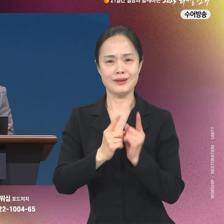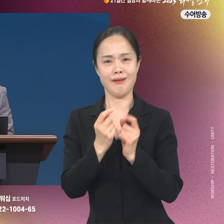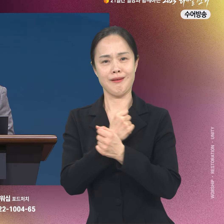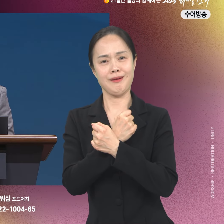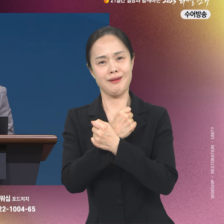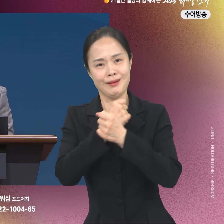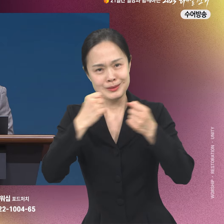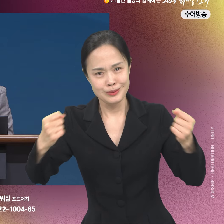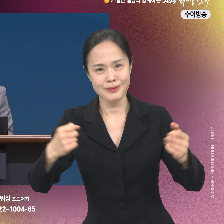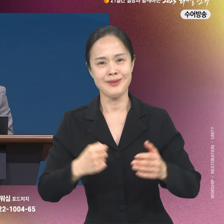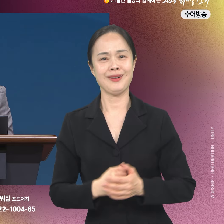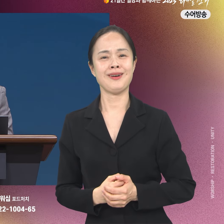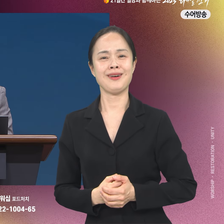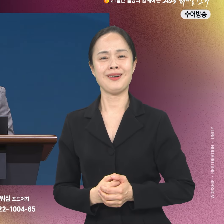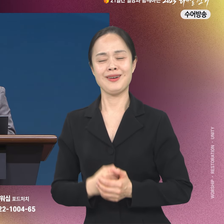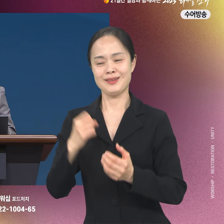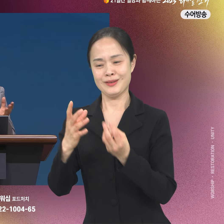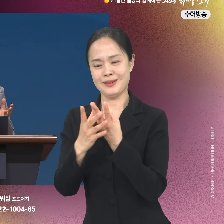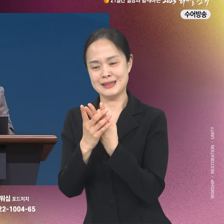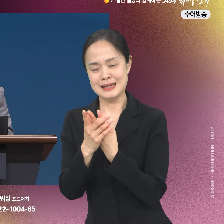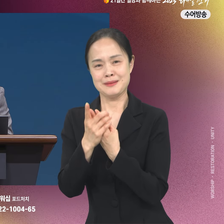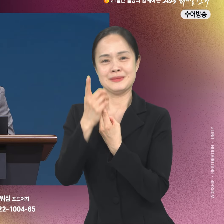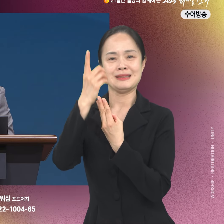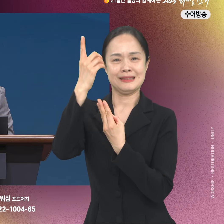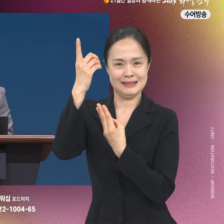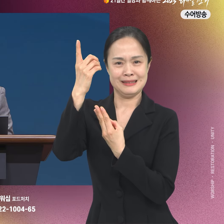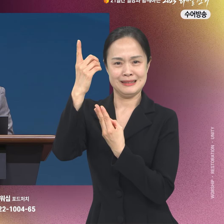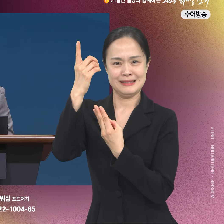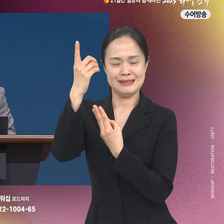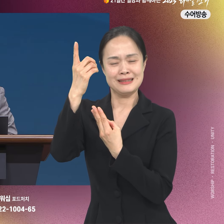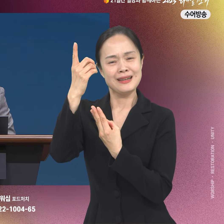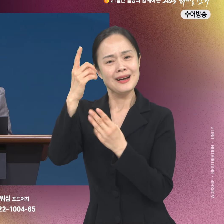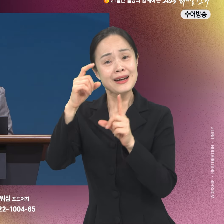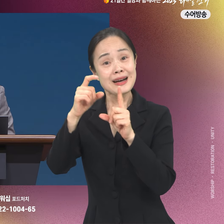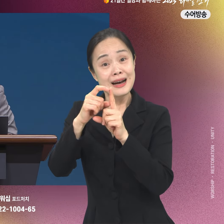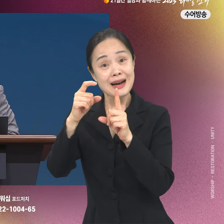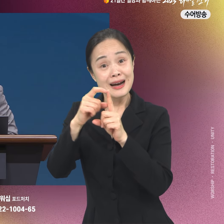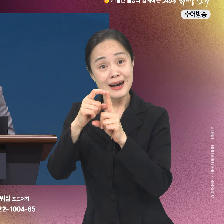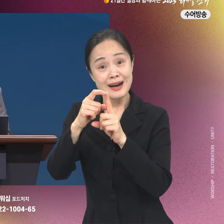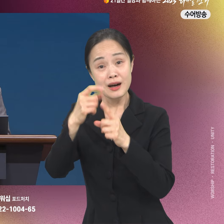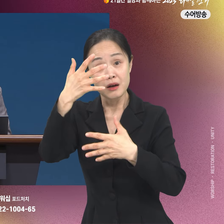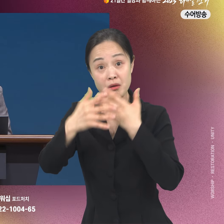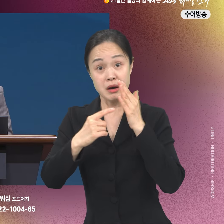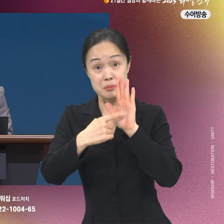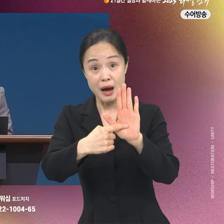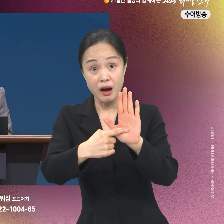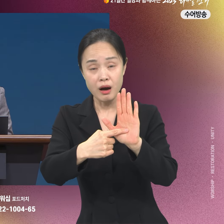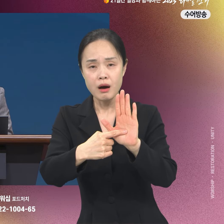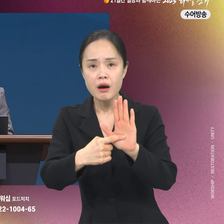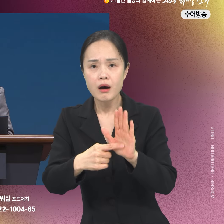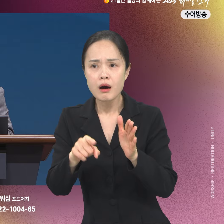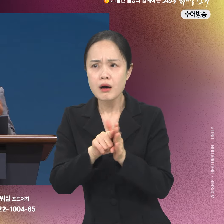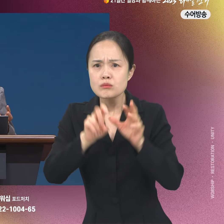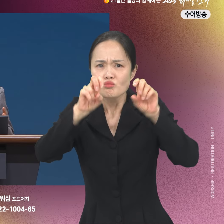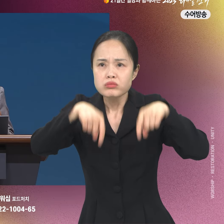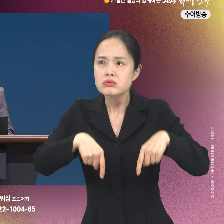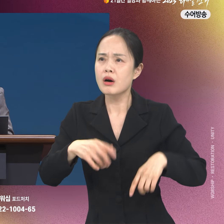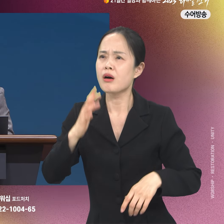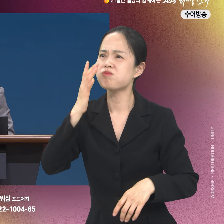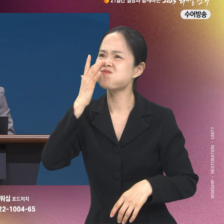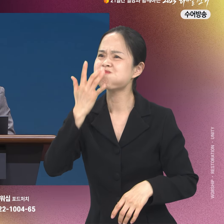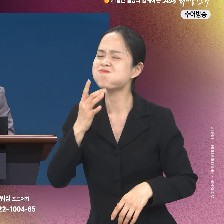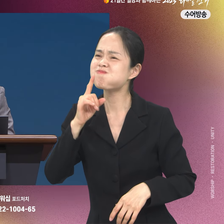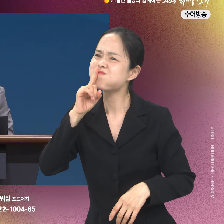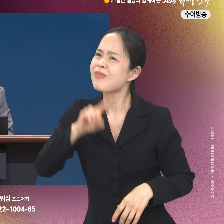삼위일체를 이야기를 하고, 사실 삼위일체를 제대로 설명하자고 하면 그것만으로도 상당한